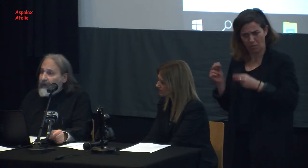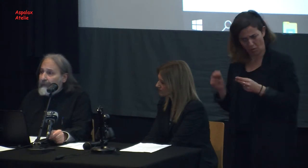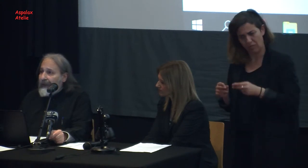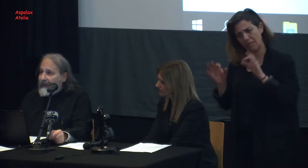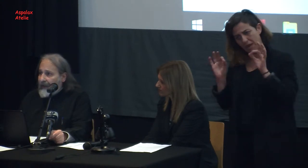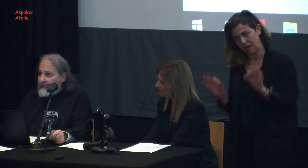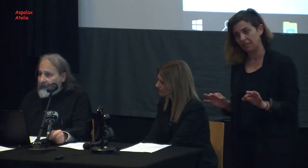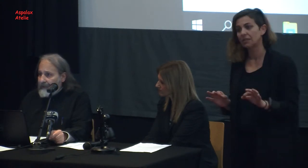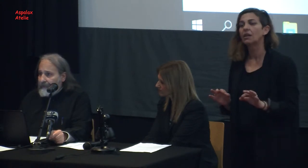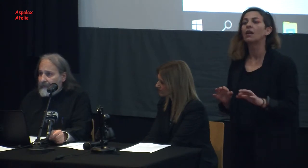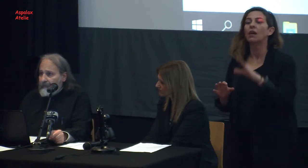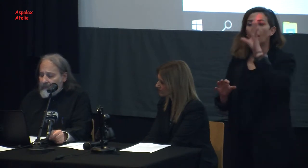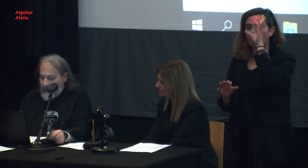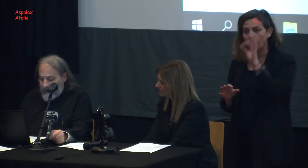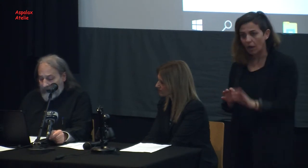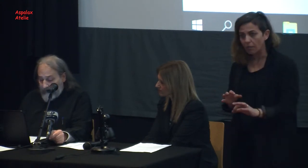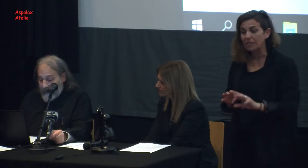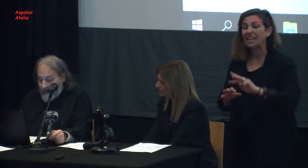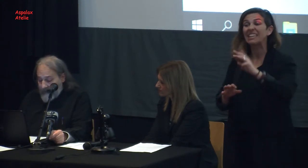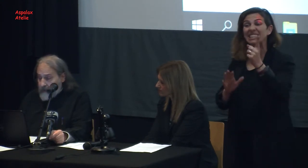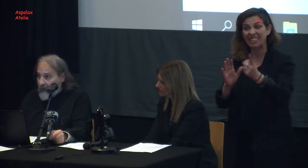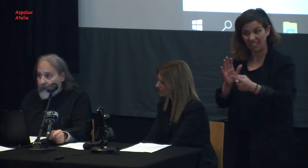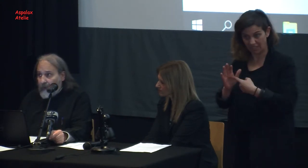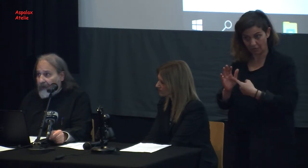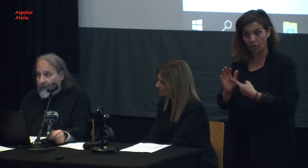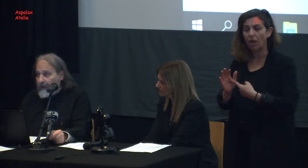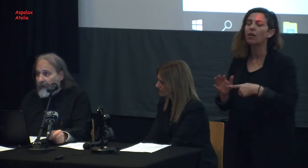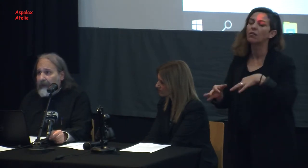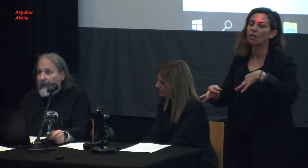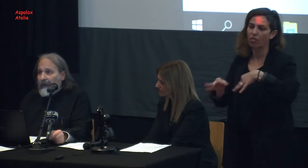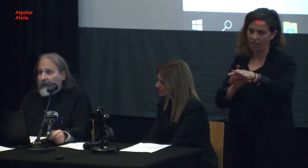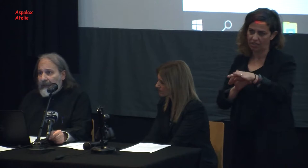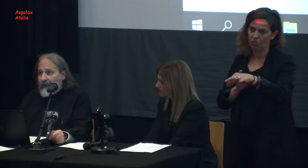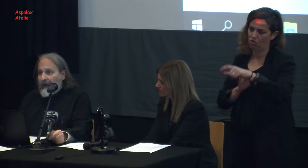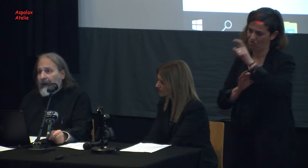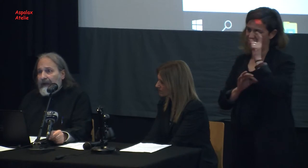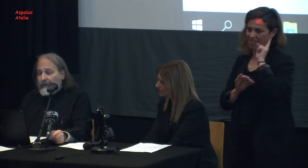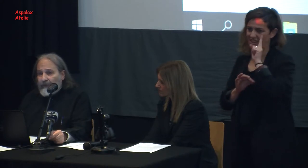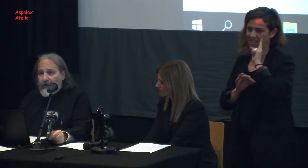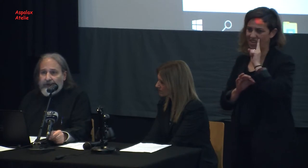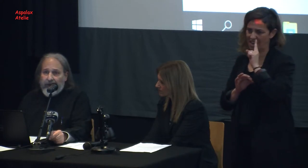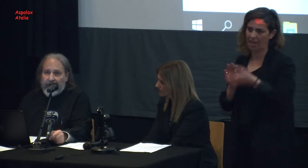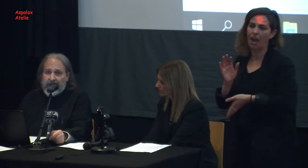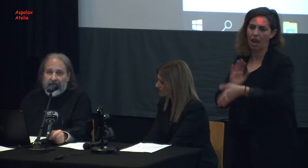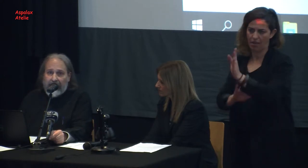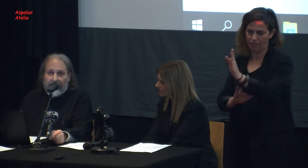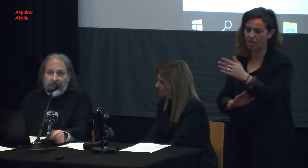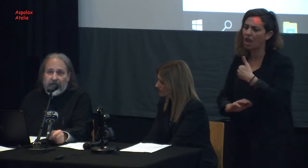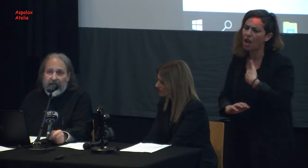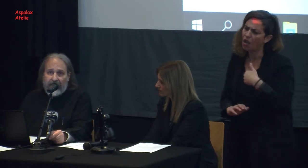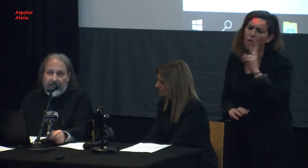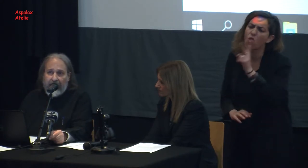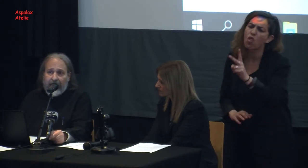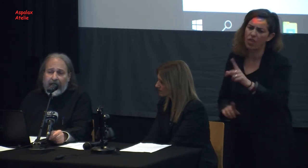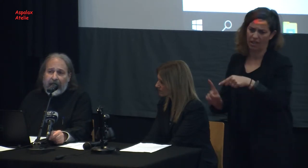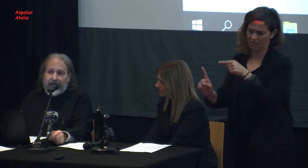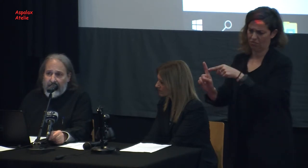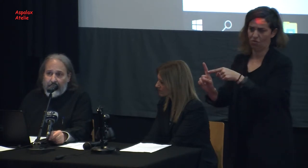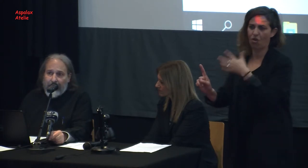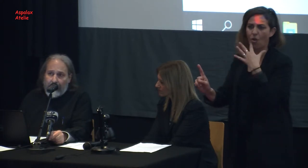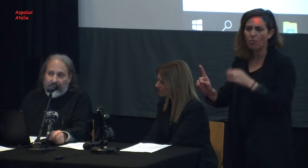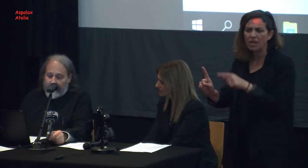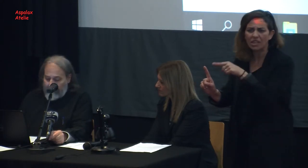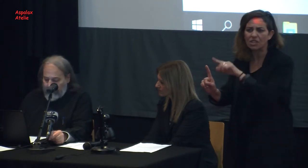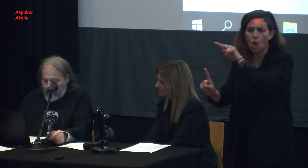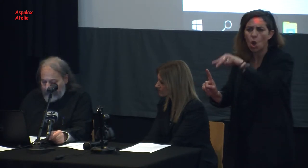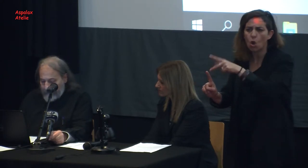την τρίτη φορά με εγκατέλειψε. Δεν την κακίζω καθόλου γι' αυτό. Ήταν ανυπόφορη ζωή της να κάνει την νοσηλεύτρια σε